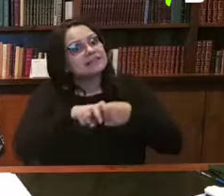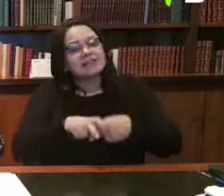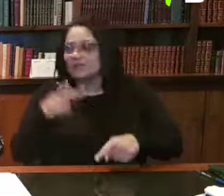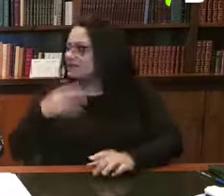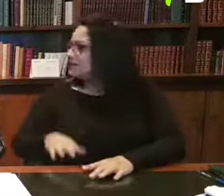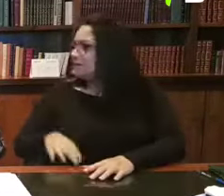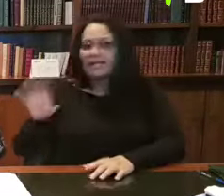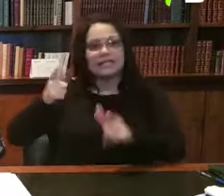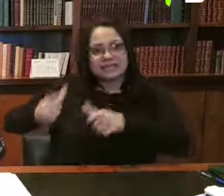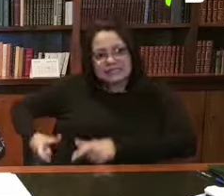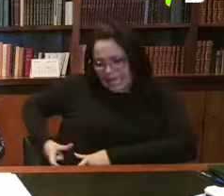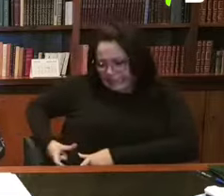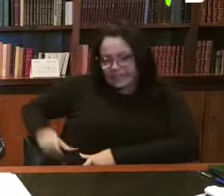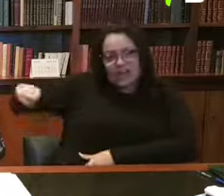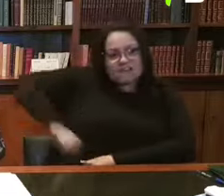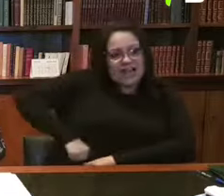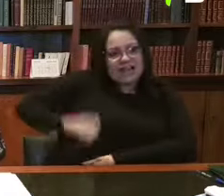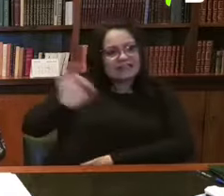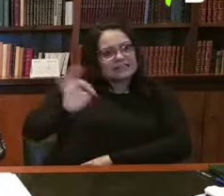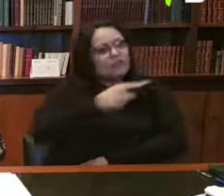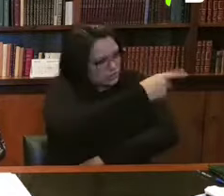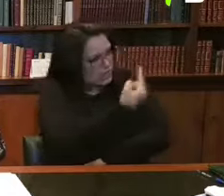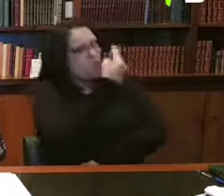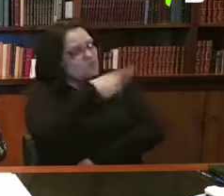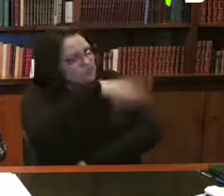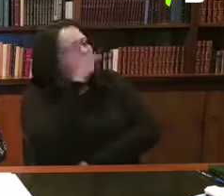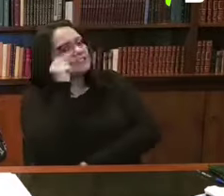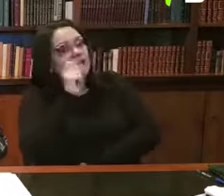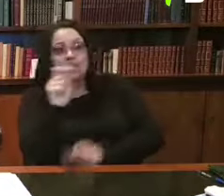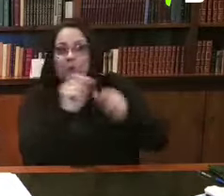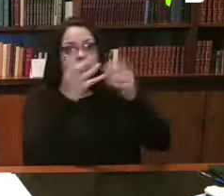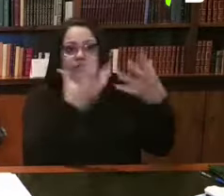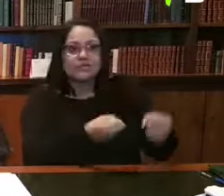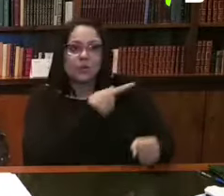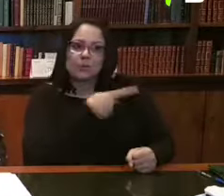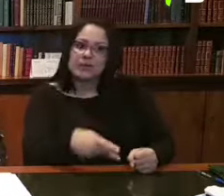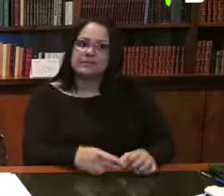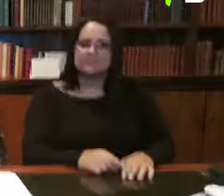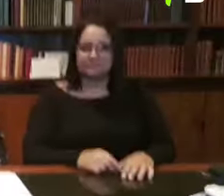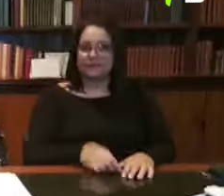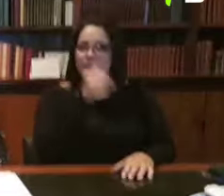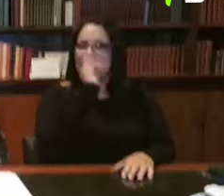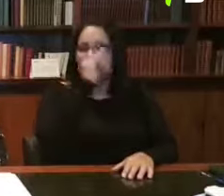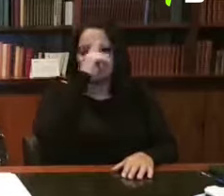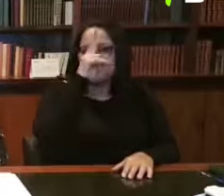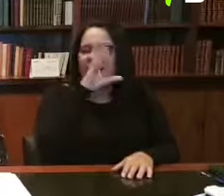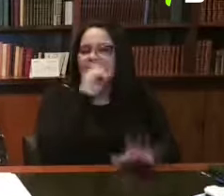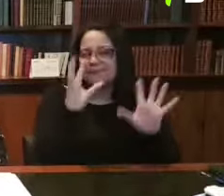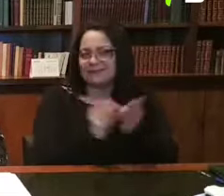contar por falei com ele mas ninguém tá com saquinho ninguém tomou facada vai descansar não é nada mesmo foi nós vamos contar uma história rápido aqui né